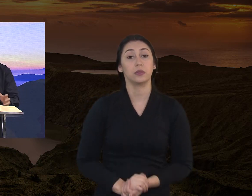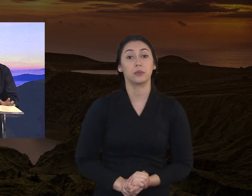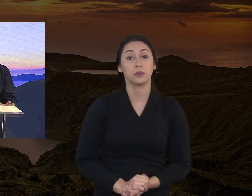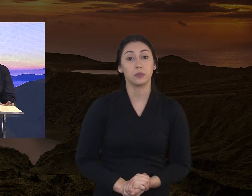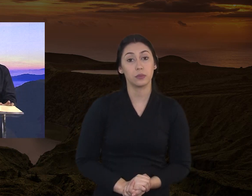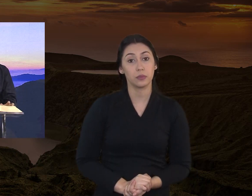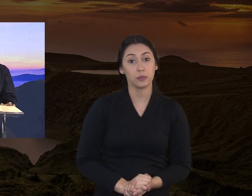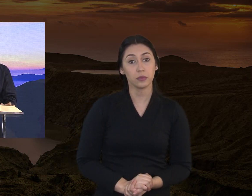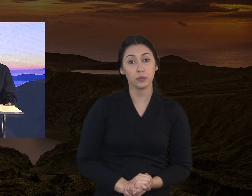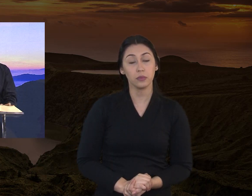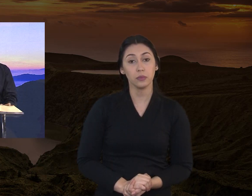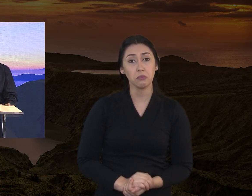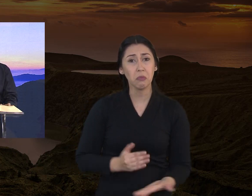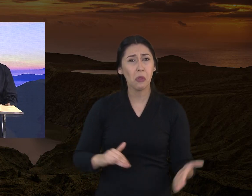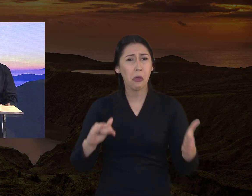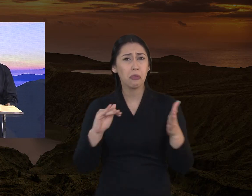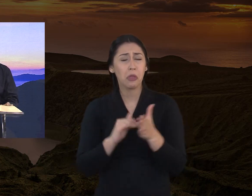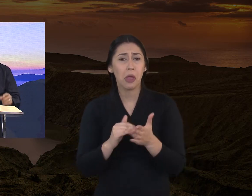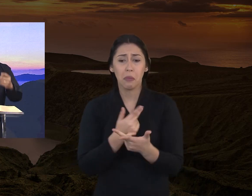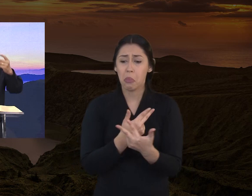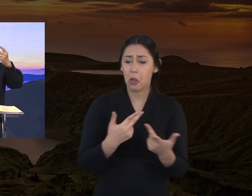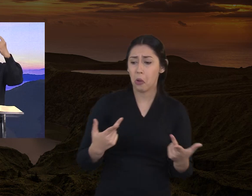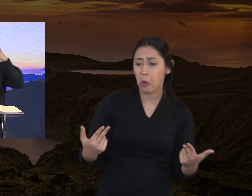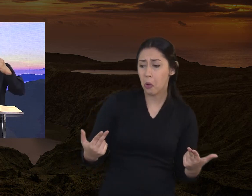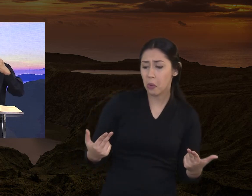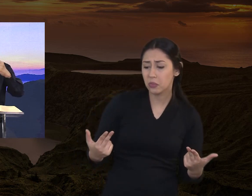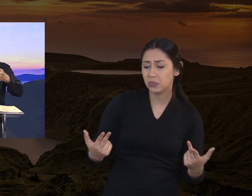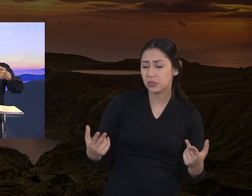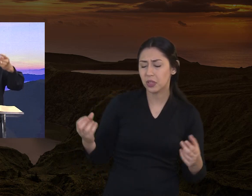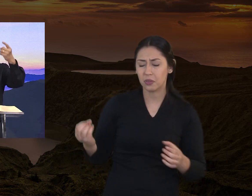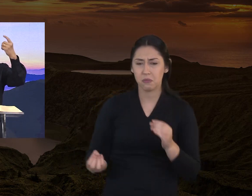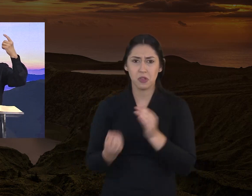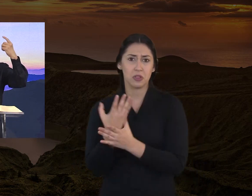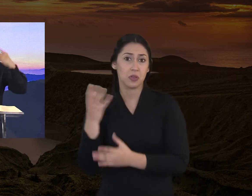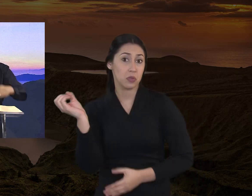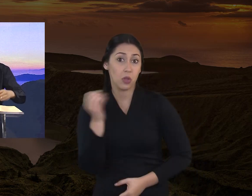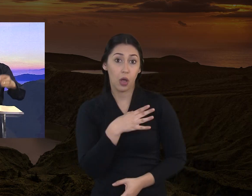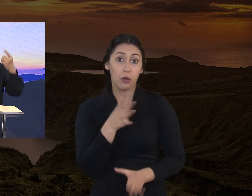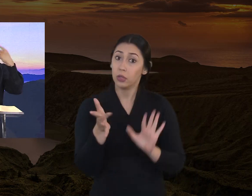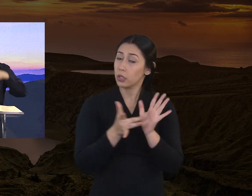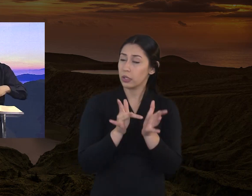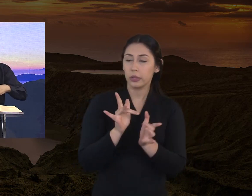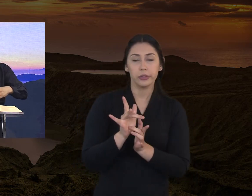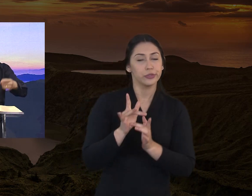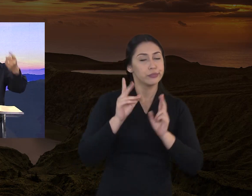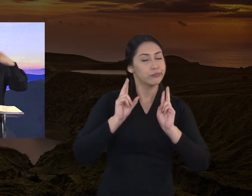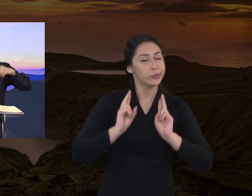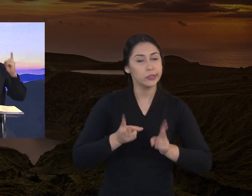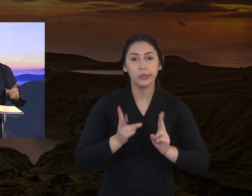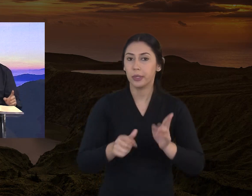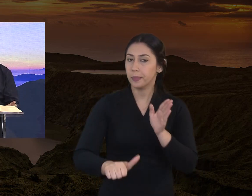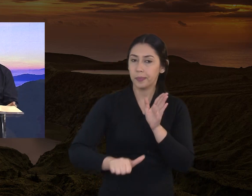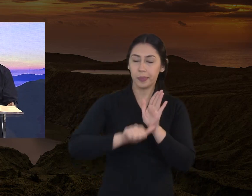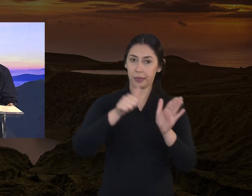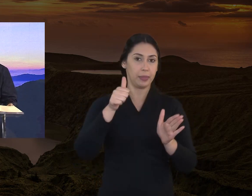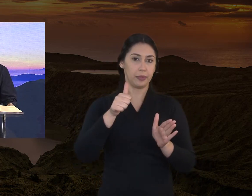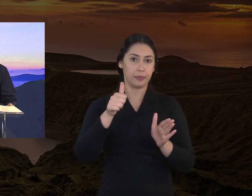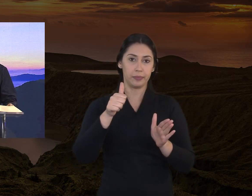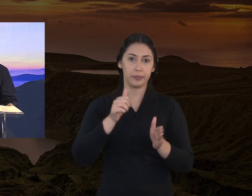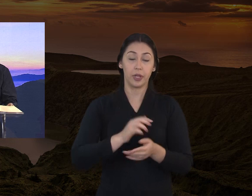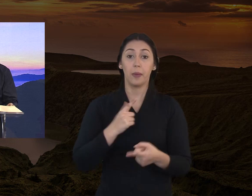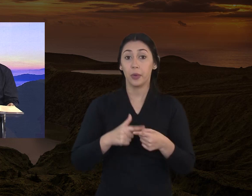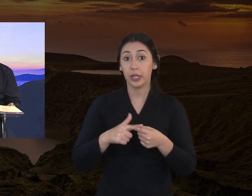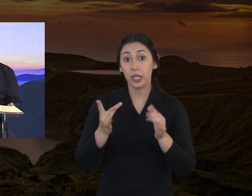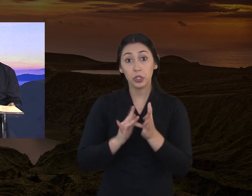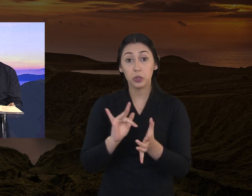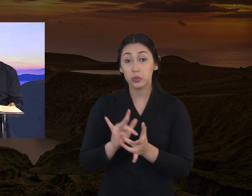até nas coisas da nova criação, Cristo é o primeiro, ele é o primogênito de entre os mortos, foi o primeiro a ressuscitar.